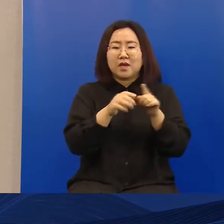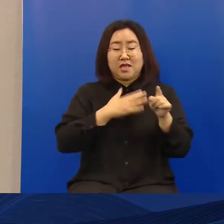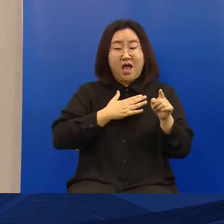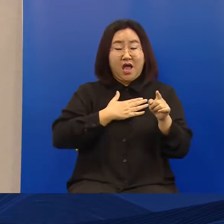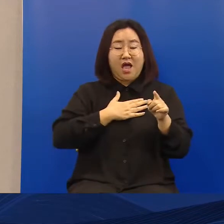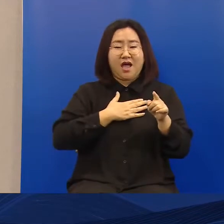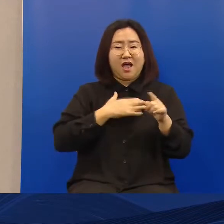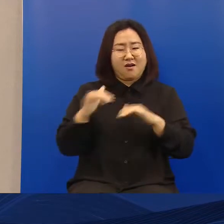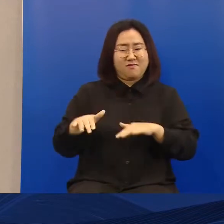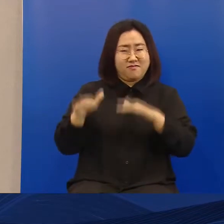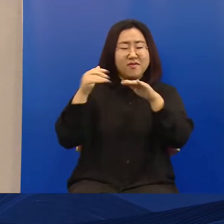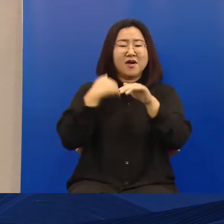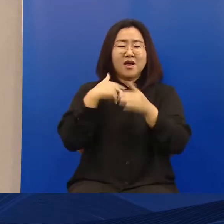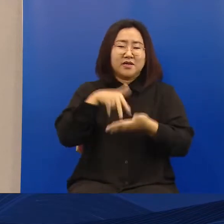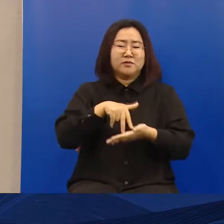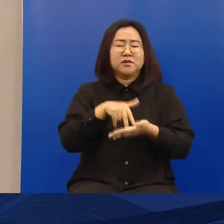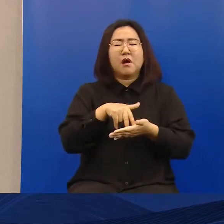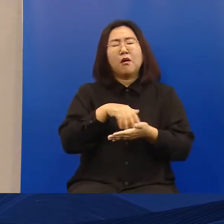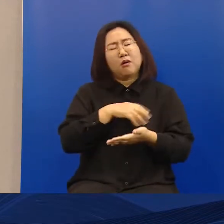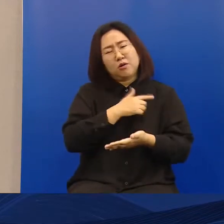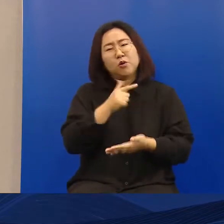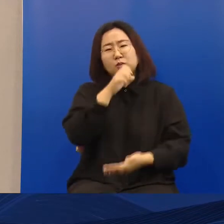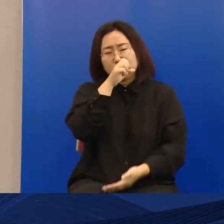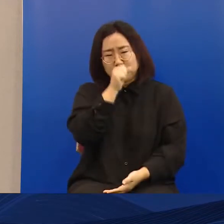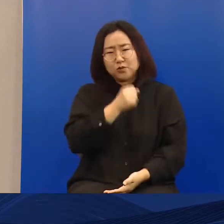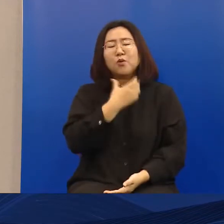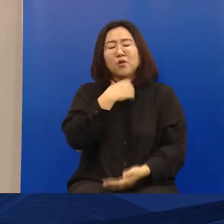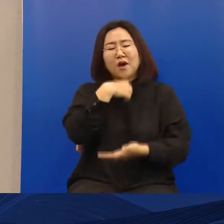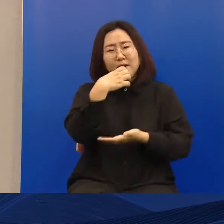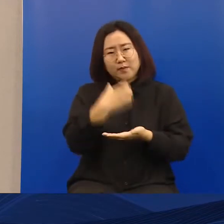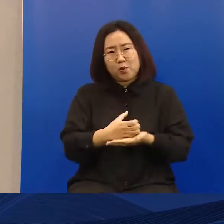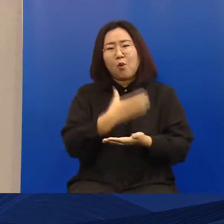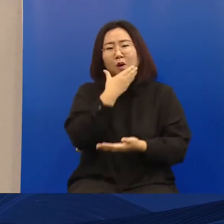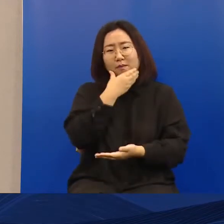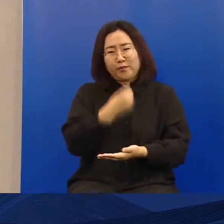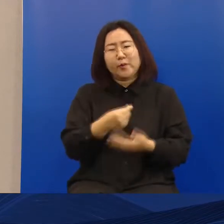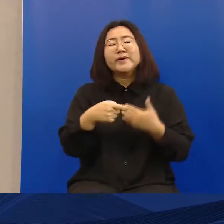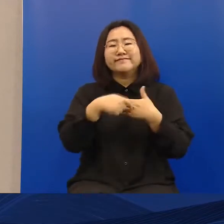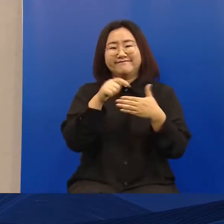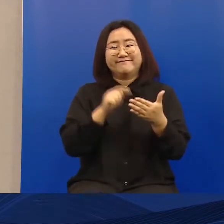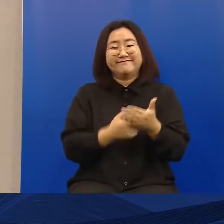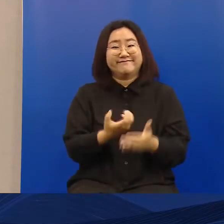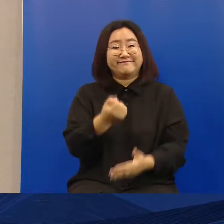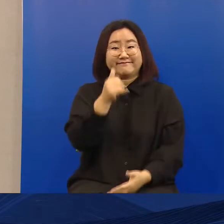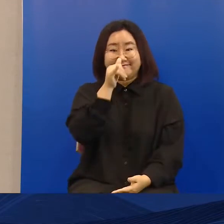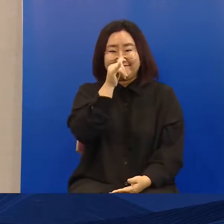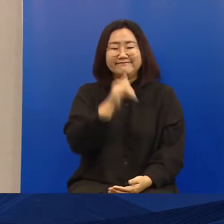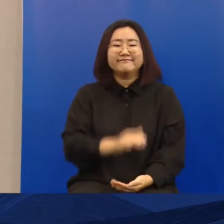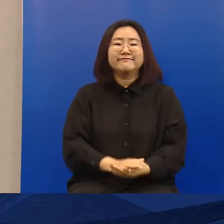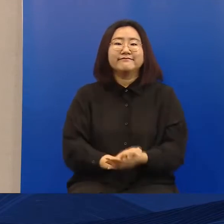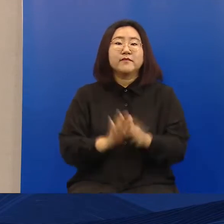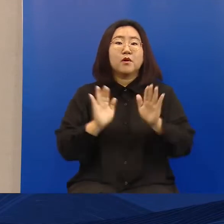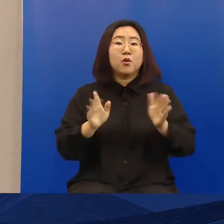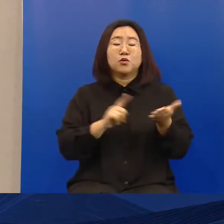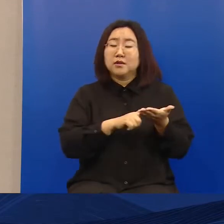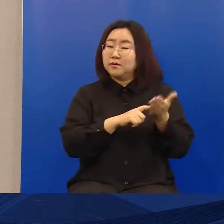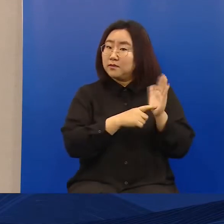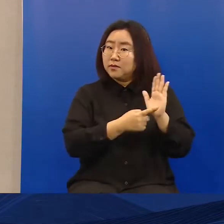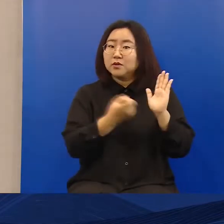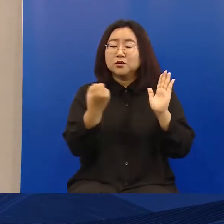저로서는 감개무량하고 참으로 행복한 그런 마음입니다. 오늘 발제해